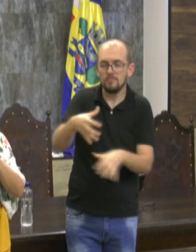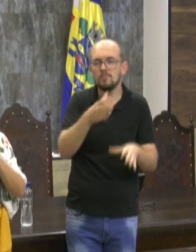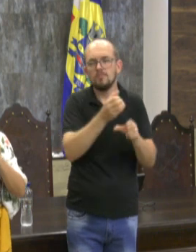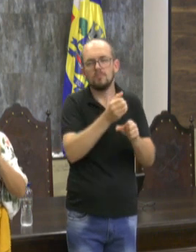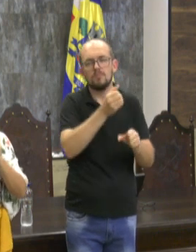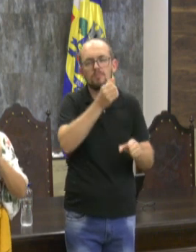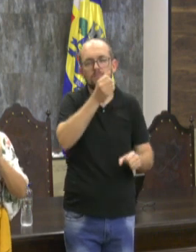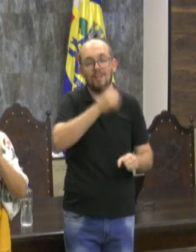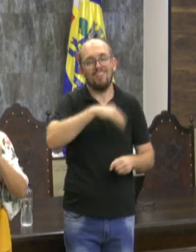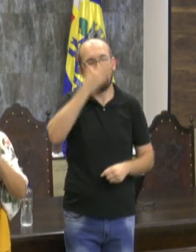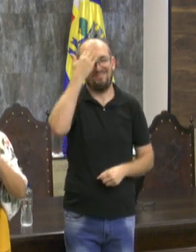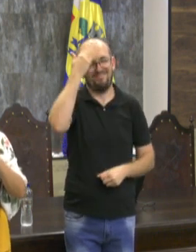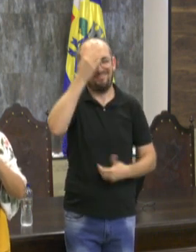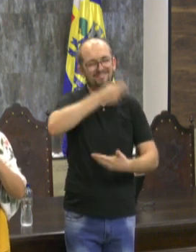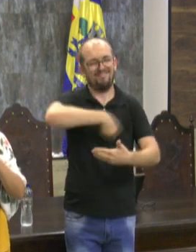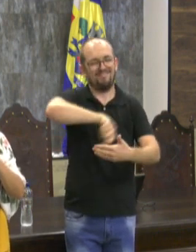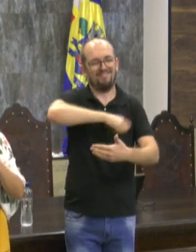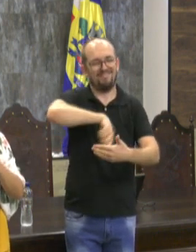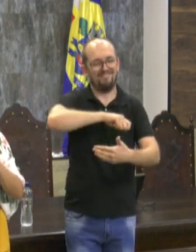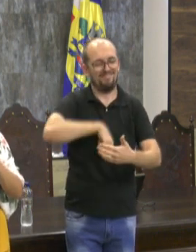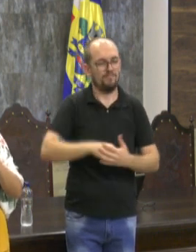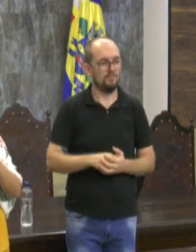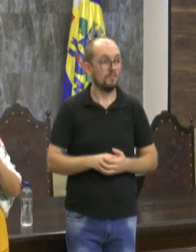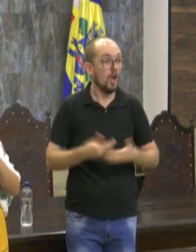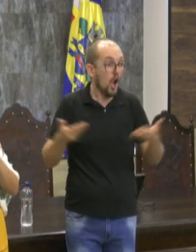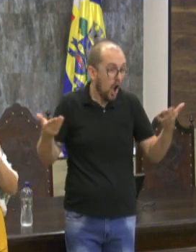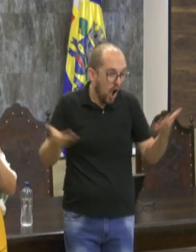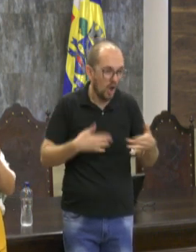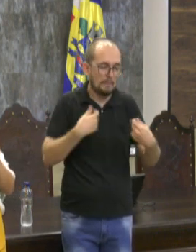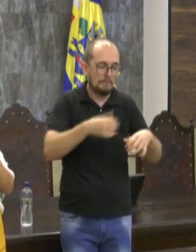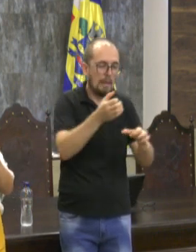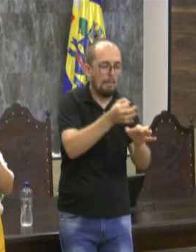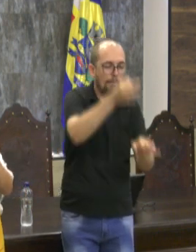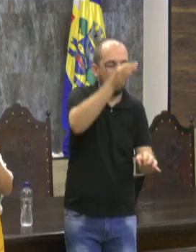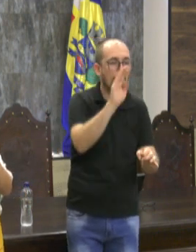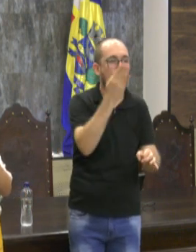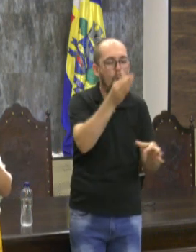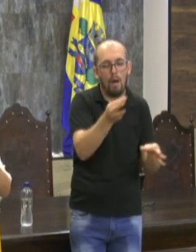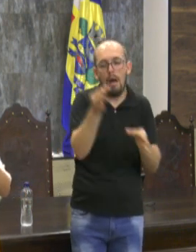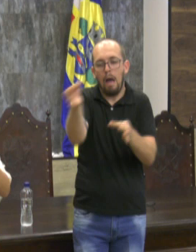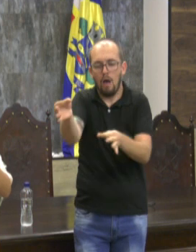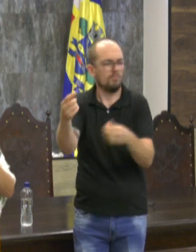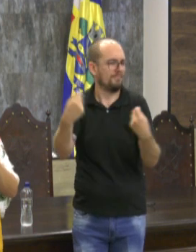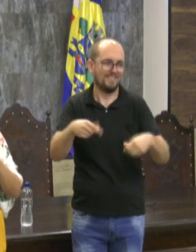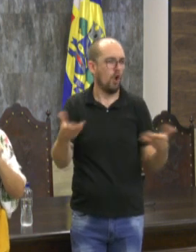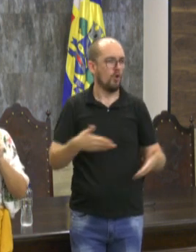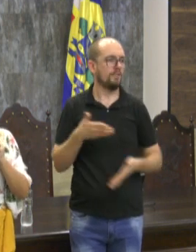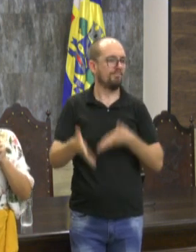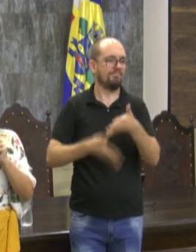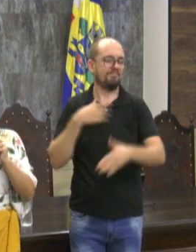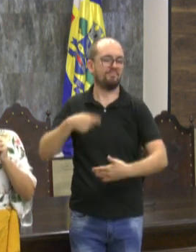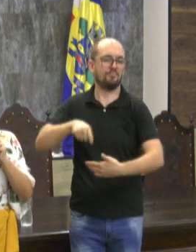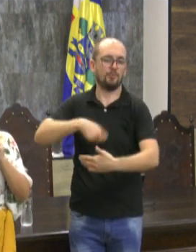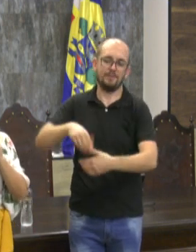quando você faz o sinal de cozinhar, ele já entende que é a atividade que a gente vai fazer alguma coisa para comer. Então, na terça-feira, a gente faz a gelatina, a gente